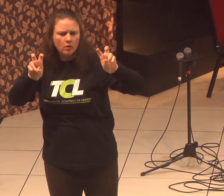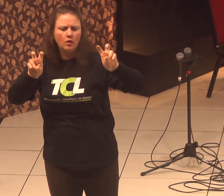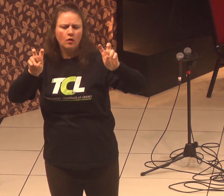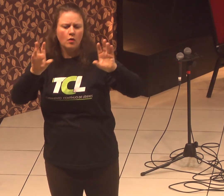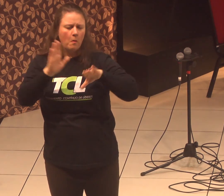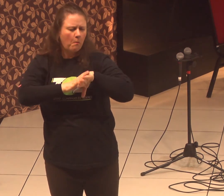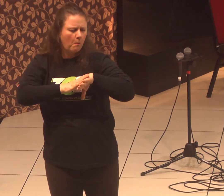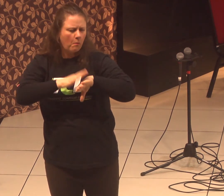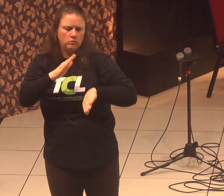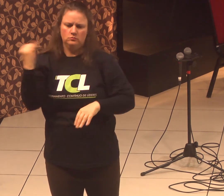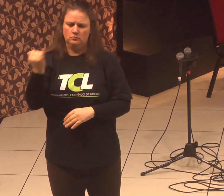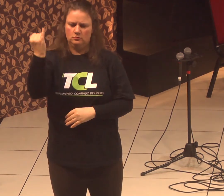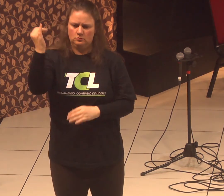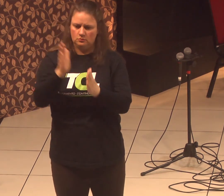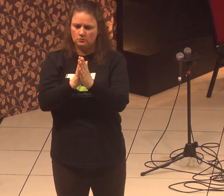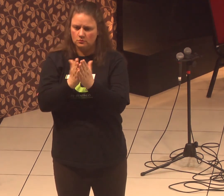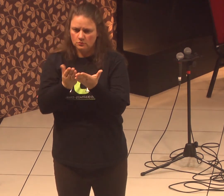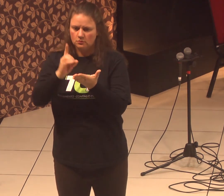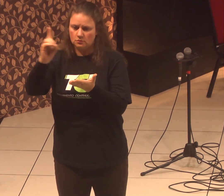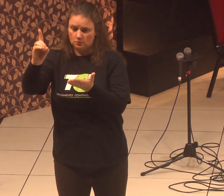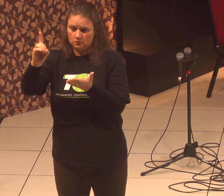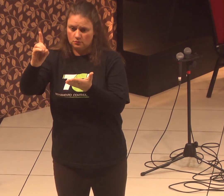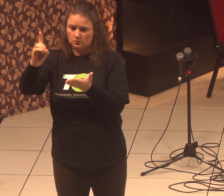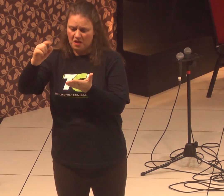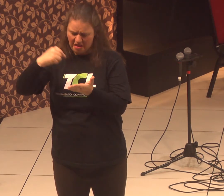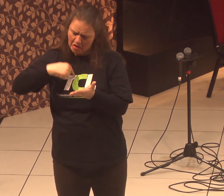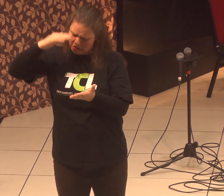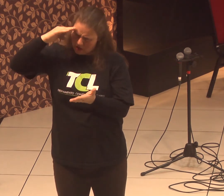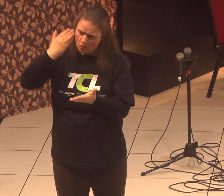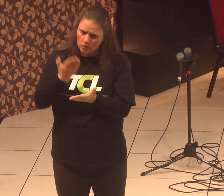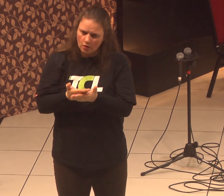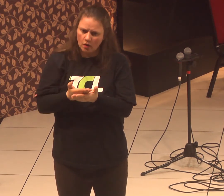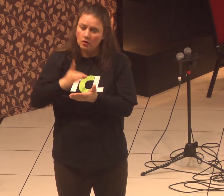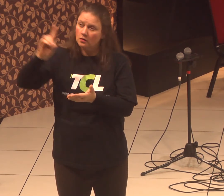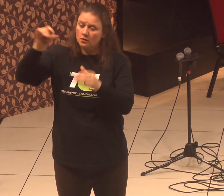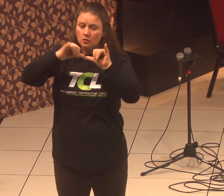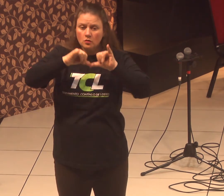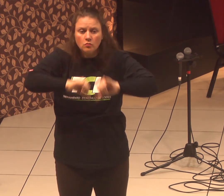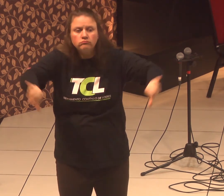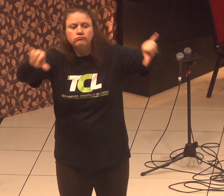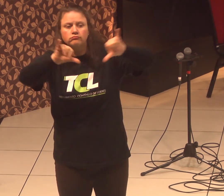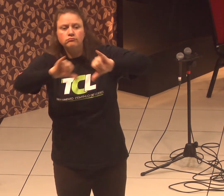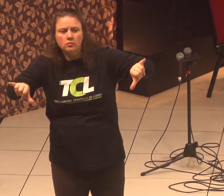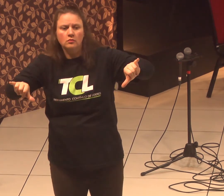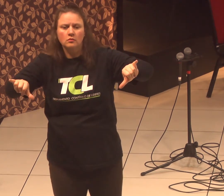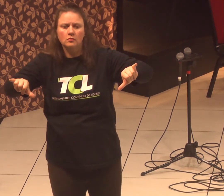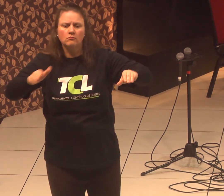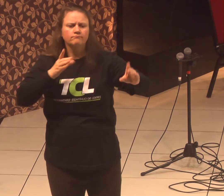palavra. Eu creio que Deus me disse que é para dizer para vocês, que é para você sair por aí orando pelos